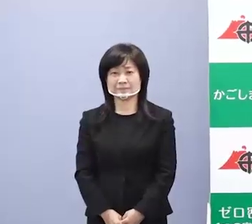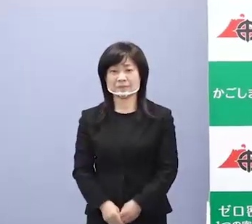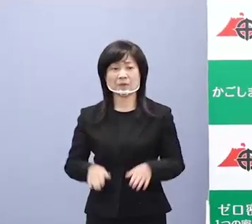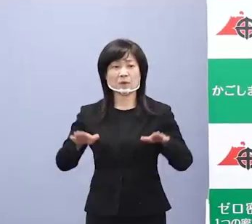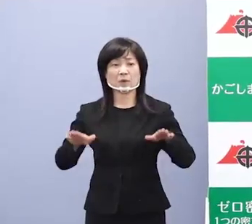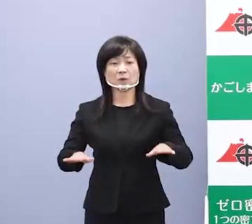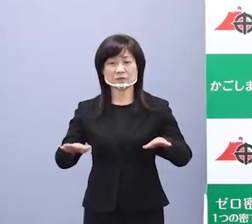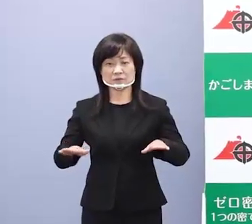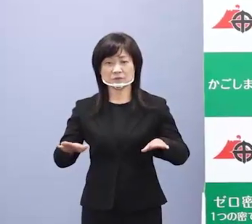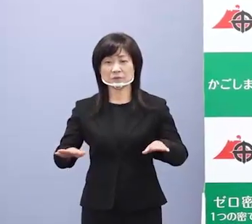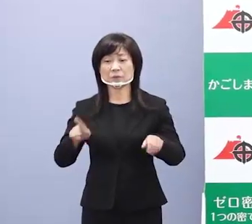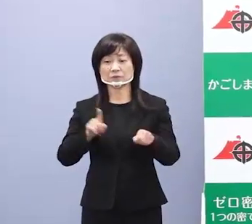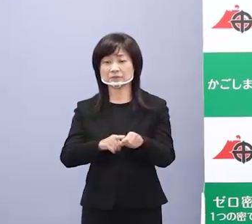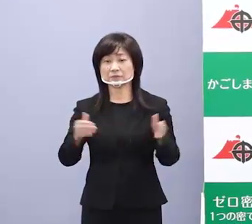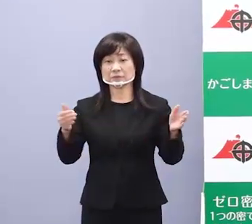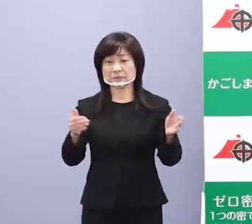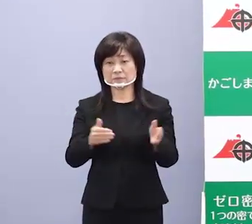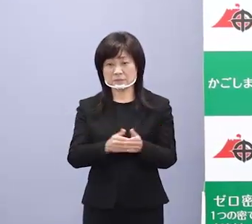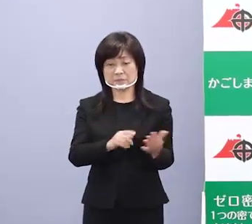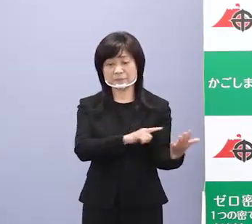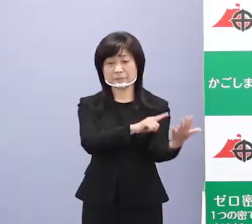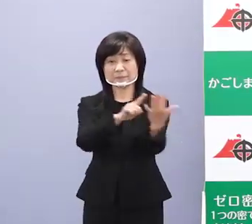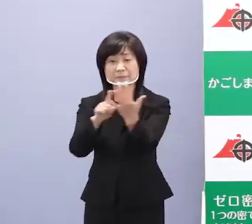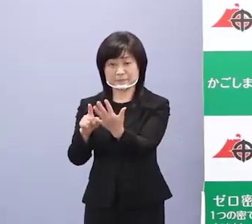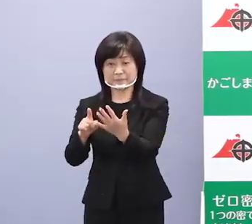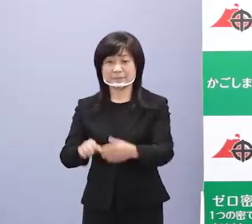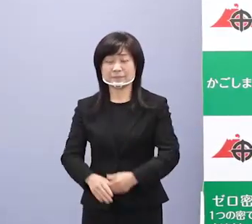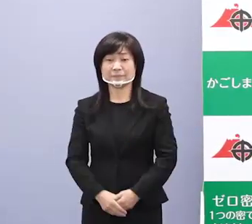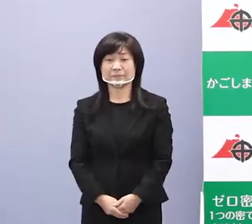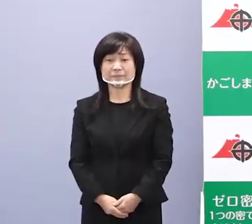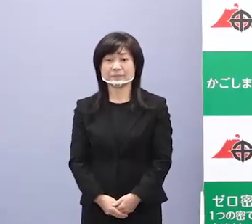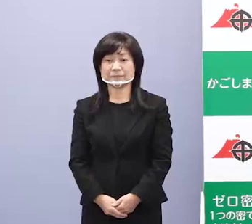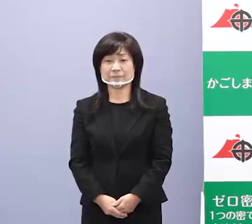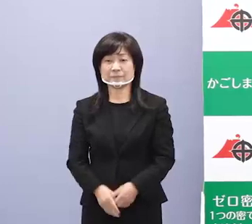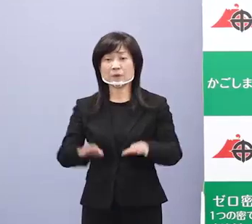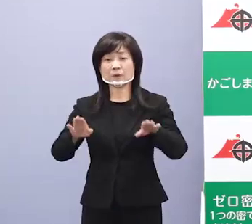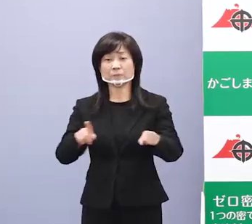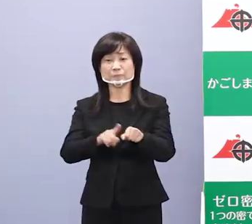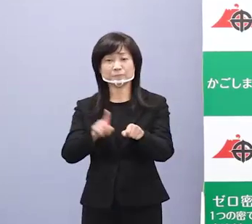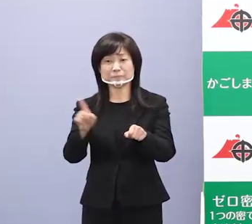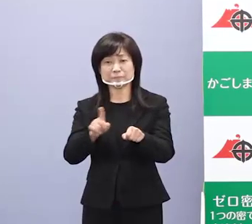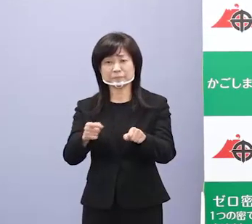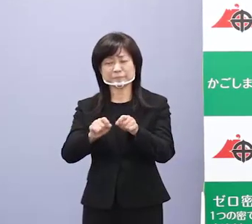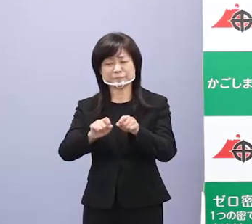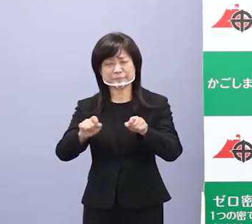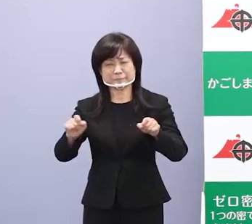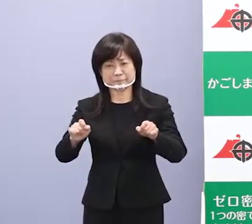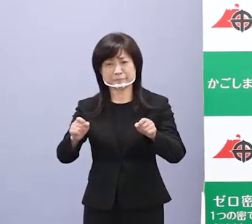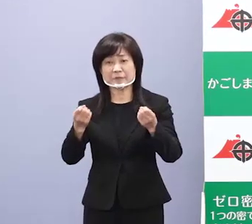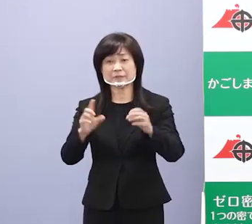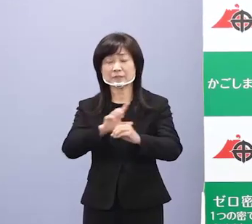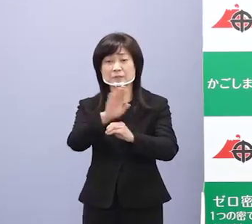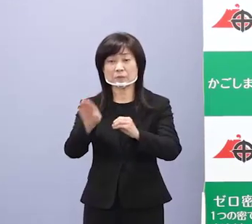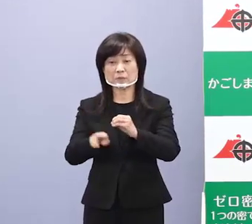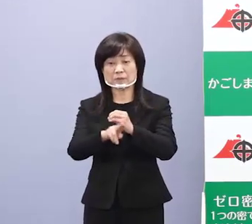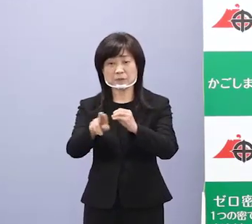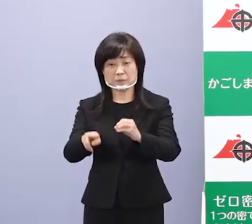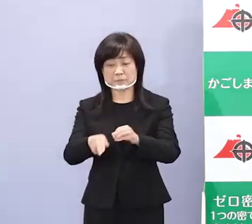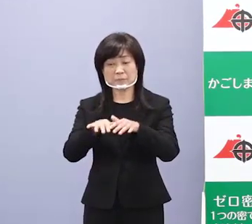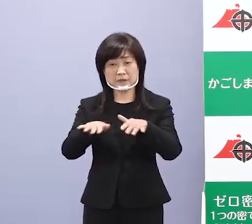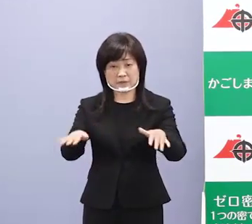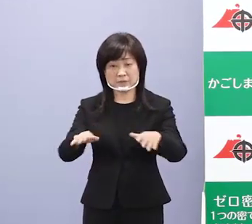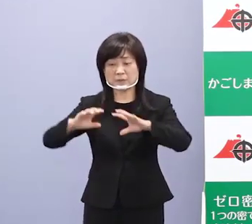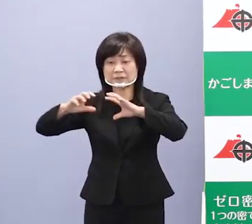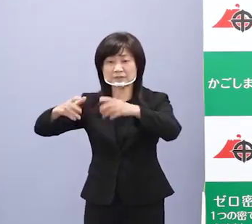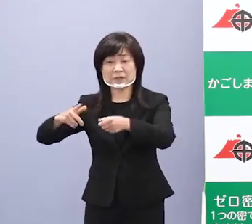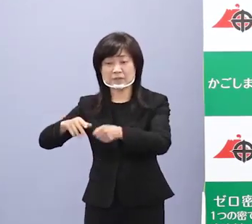本日が今年最後の定例記者会見となります。今年は長引く新型コロナの影響に加え、世界